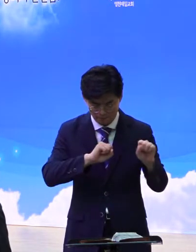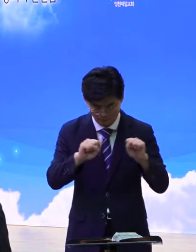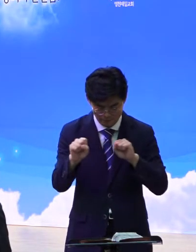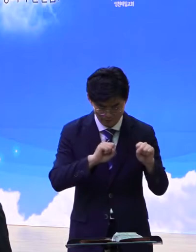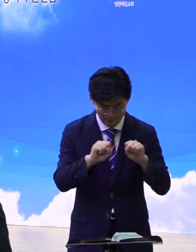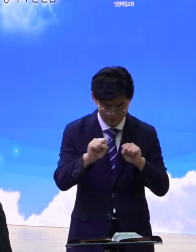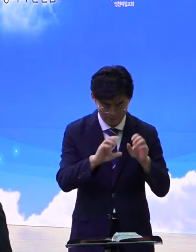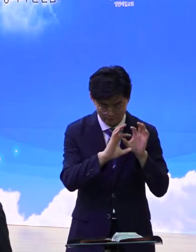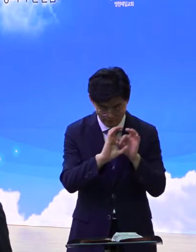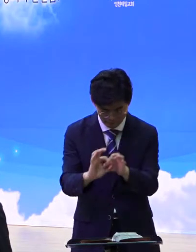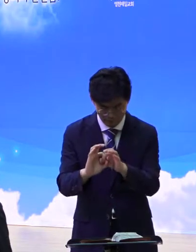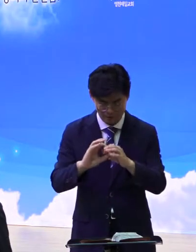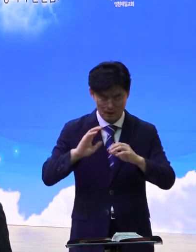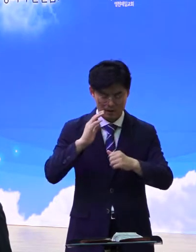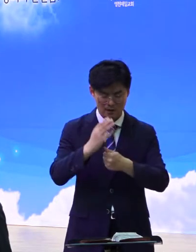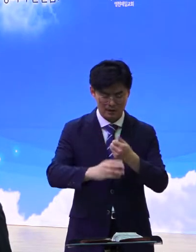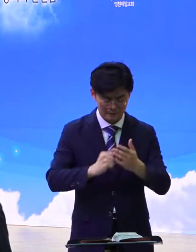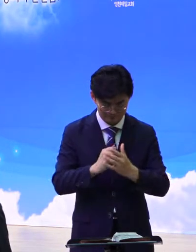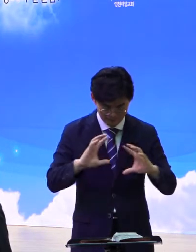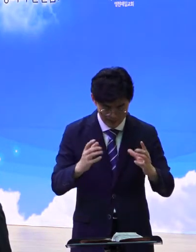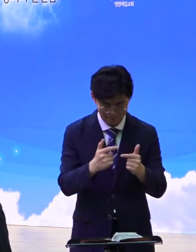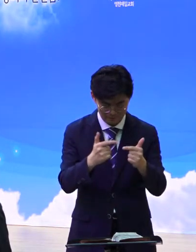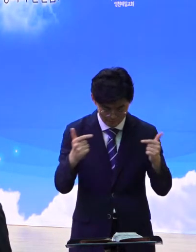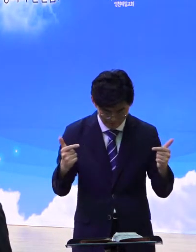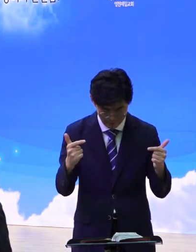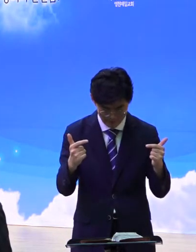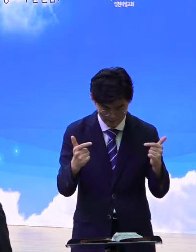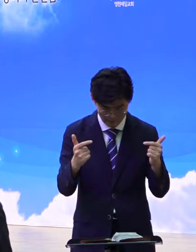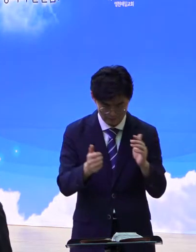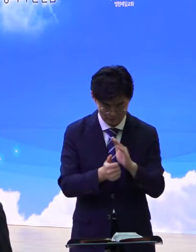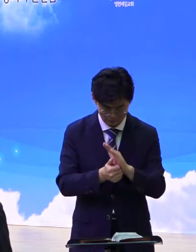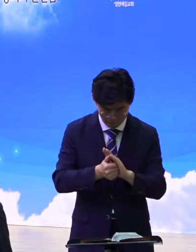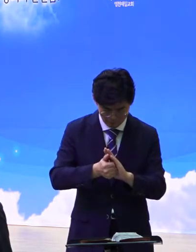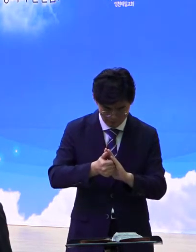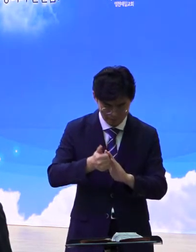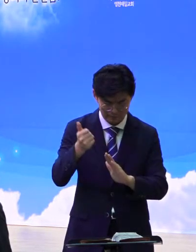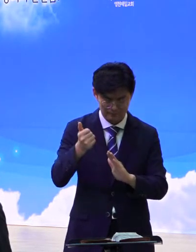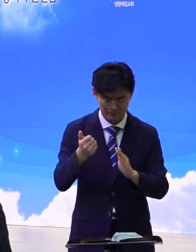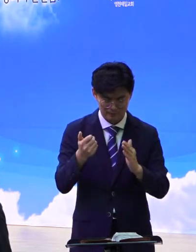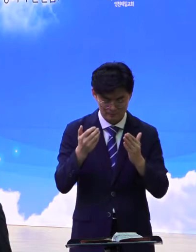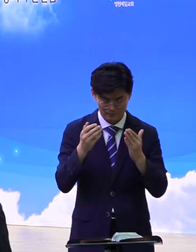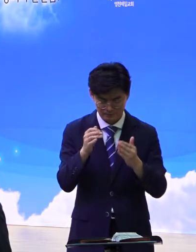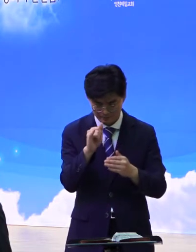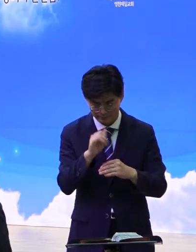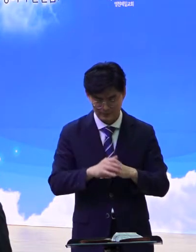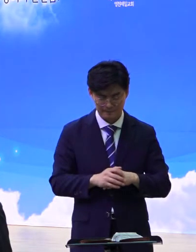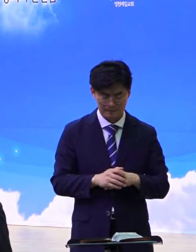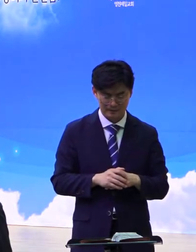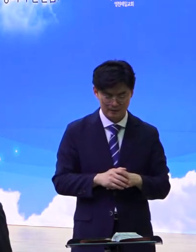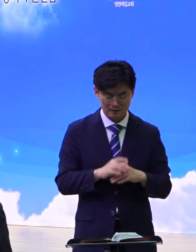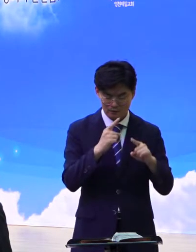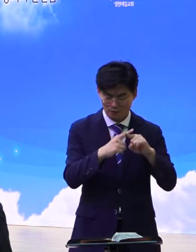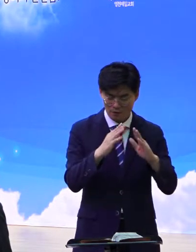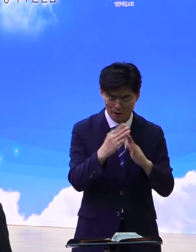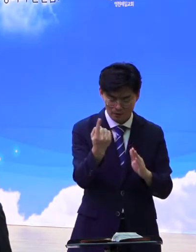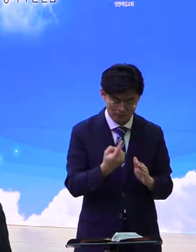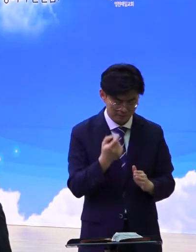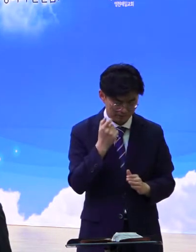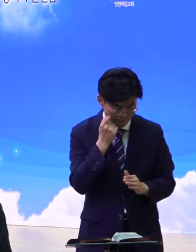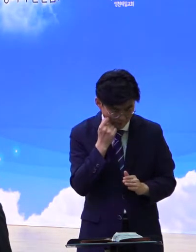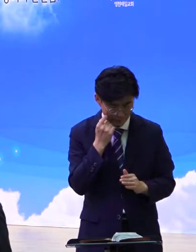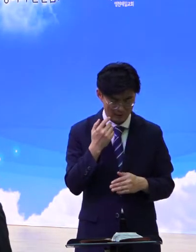나라가 이루어지기를 소망합니다. 아버지 하나님, 이 예배자에 나오고 싶지만 나오지 못한 육신이 연약하신 분들,